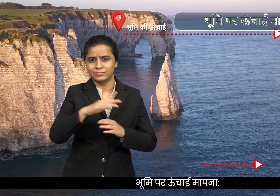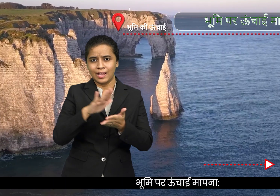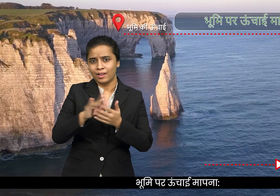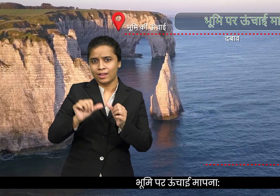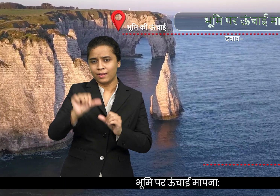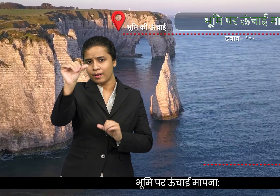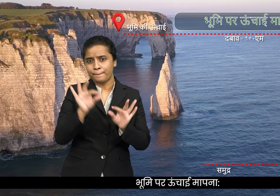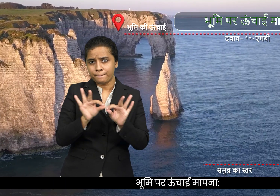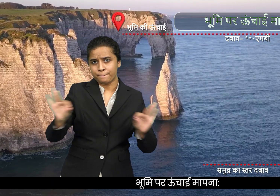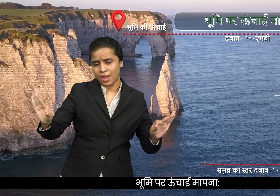मापना।